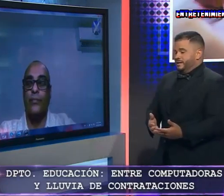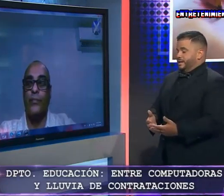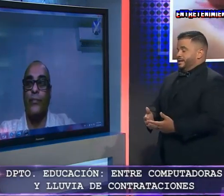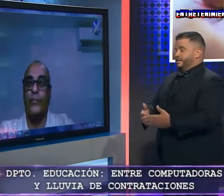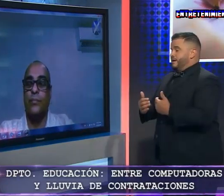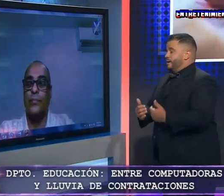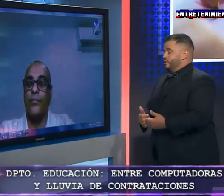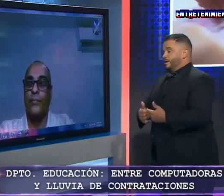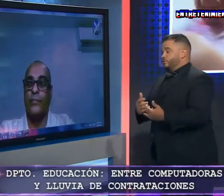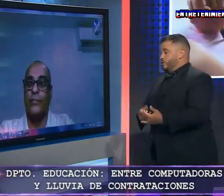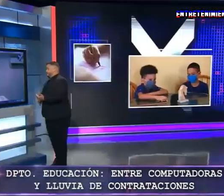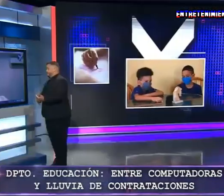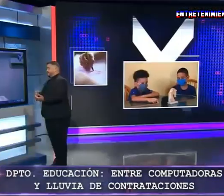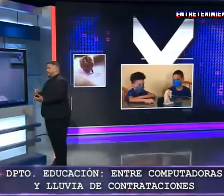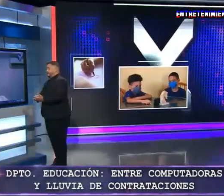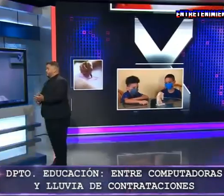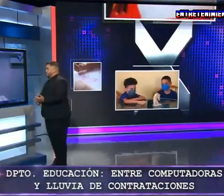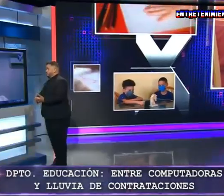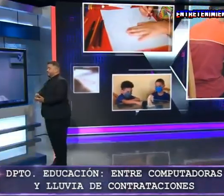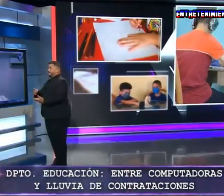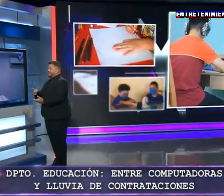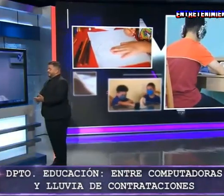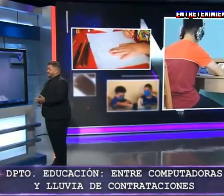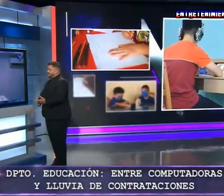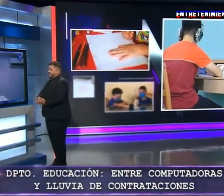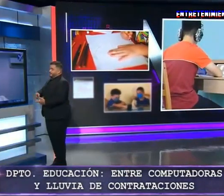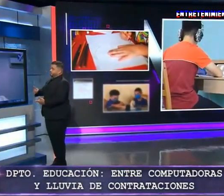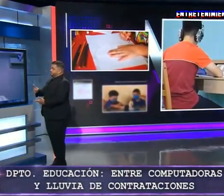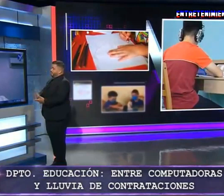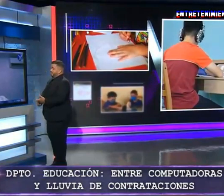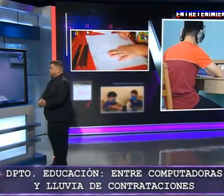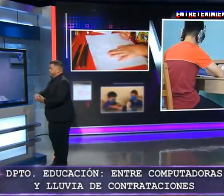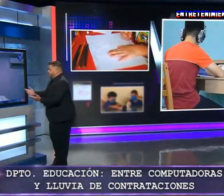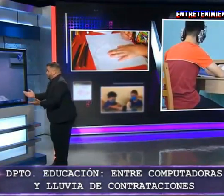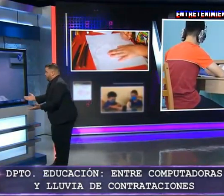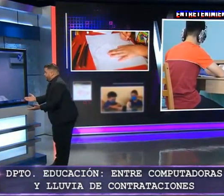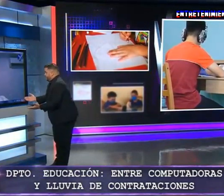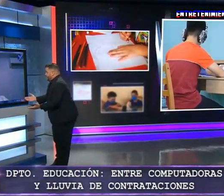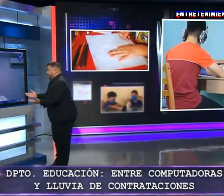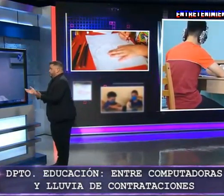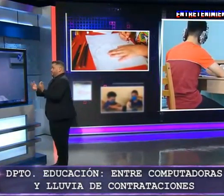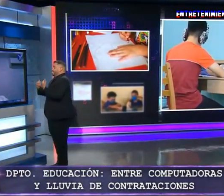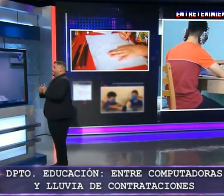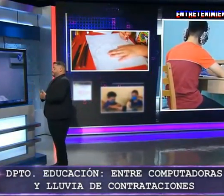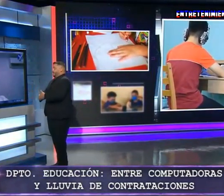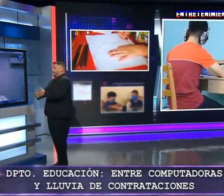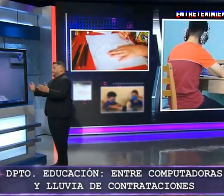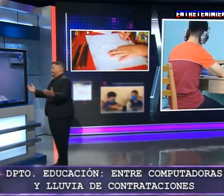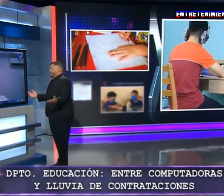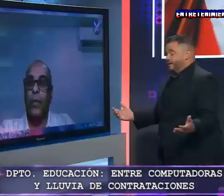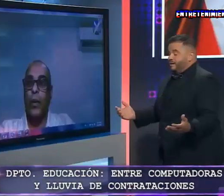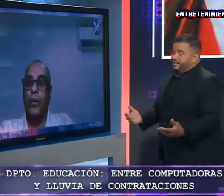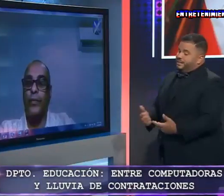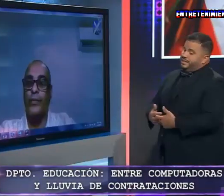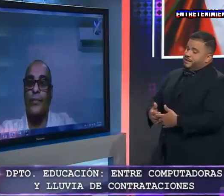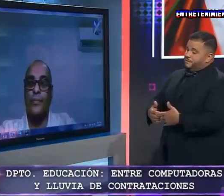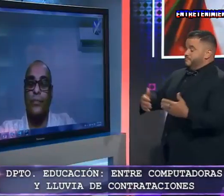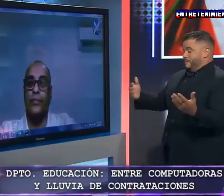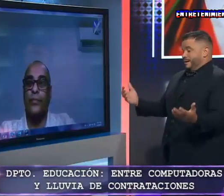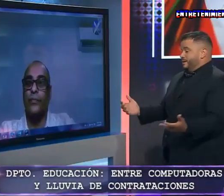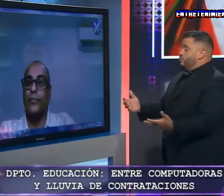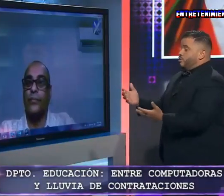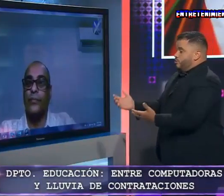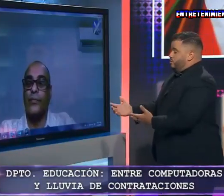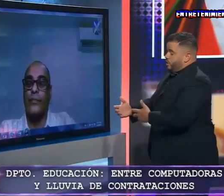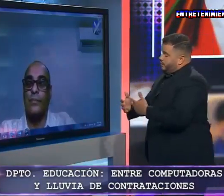computadoras. Llaman, no le resuelven, se tranca la computadora, se tranca el sistema, continuamente no funcionan, secretario. O sea, usted me dice todas estas palabras y a mí